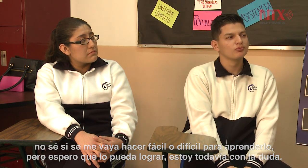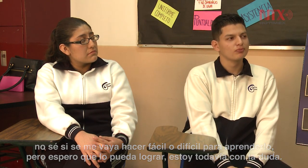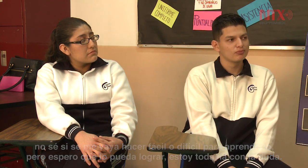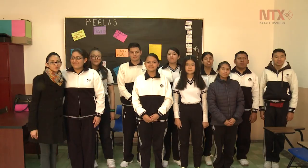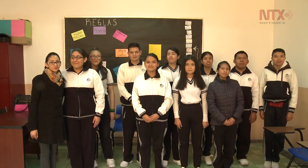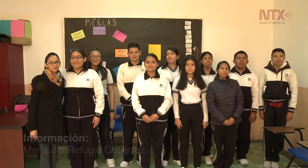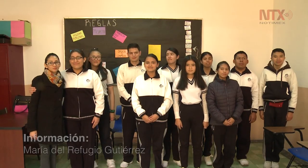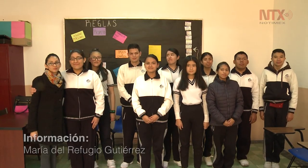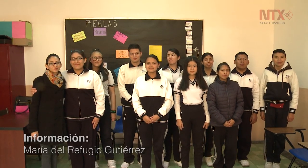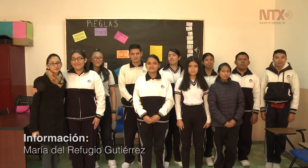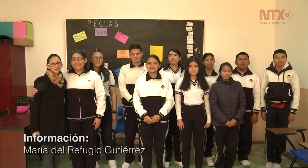Gracias.